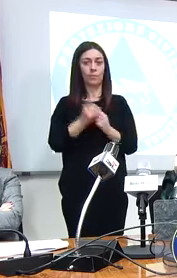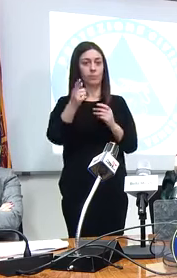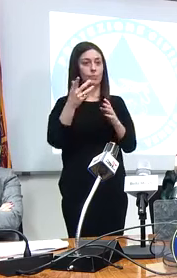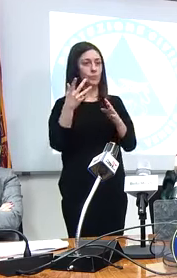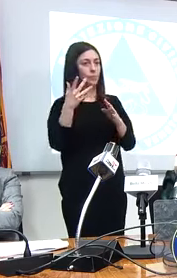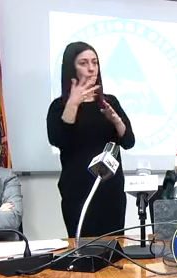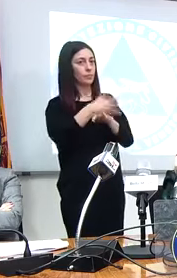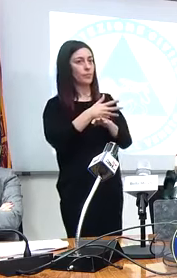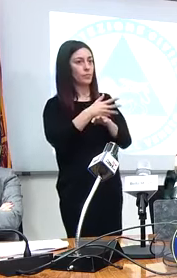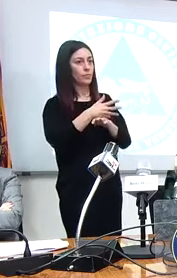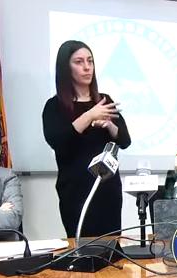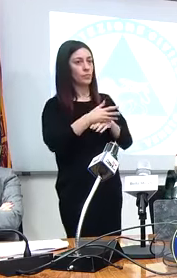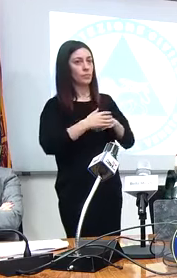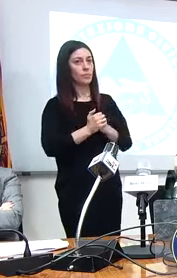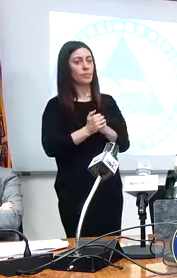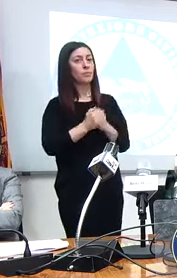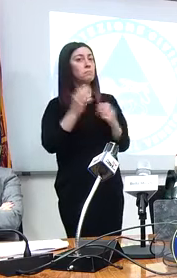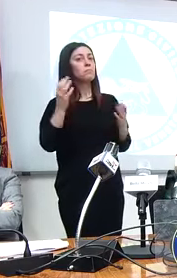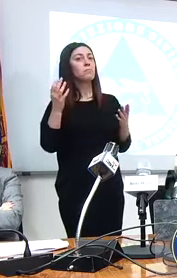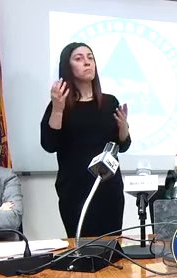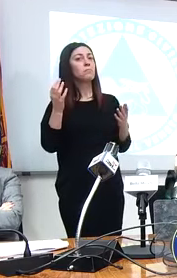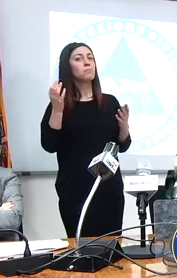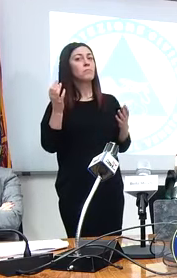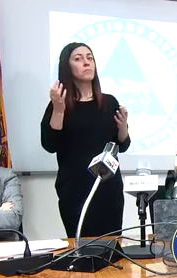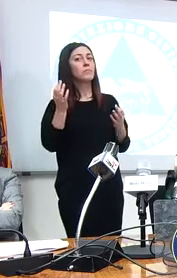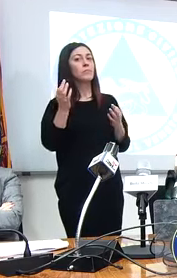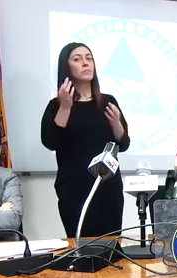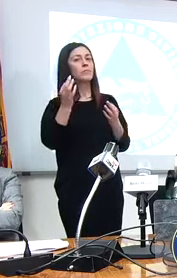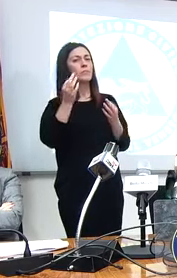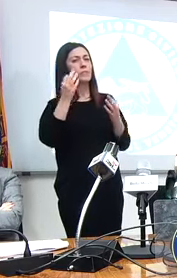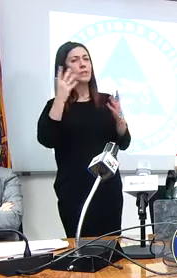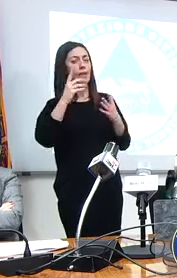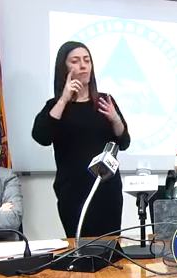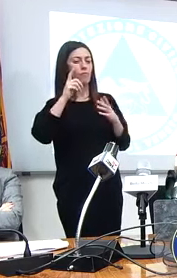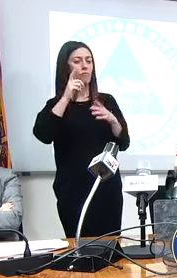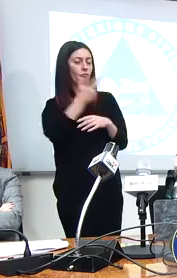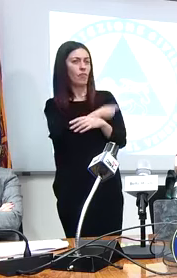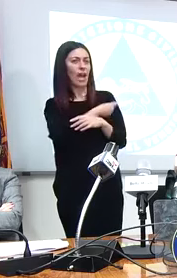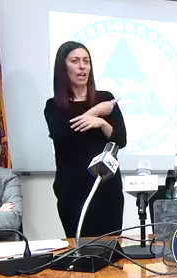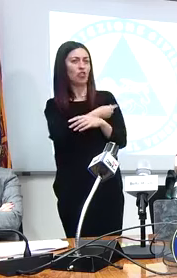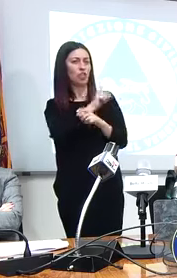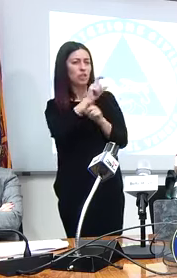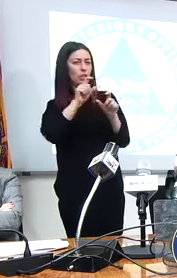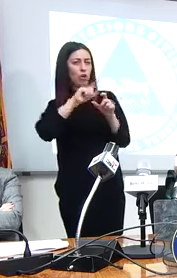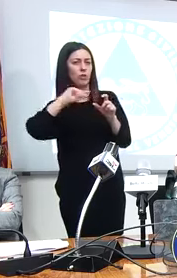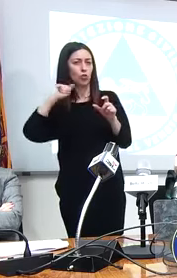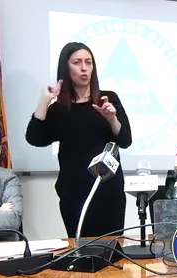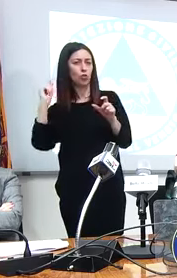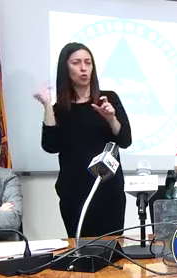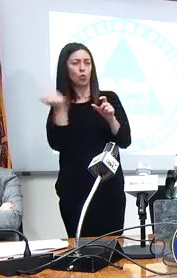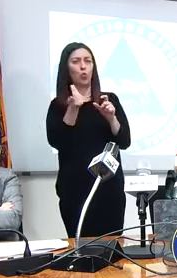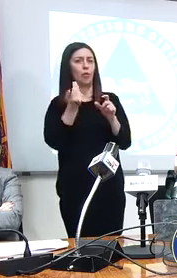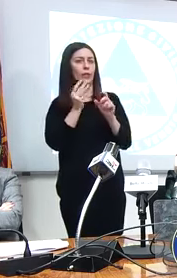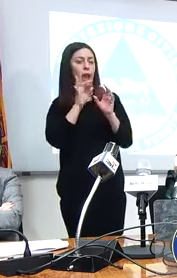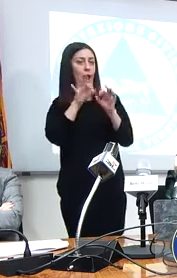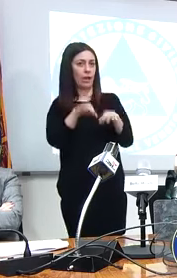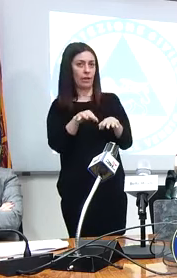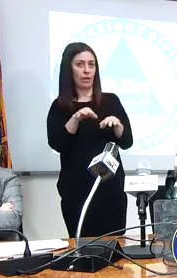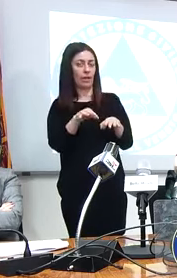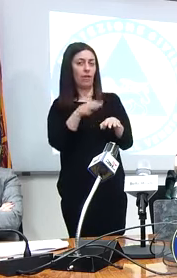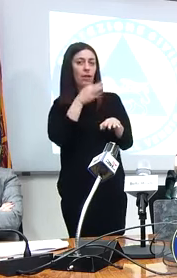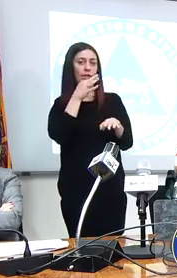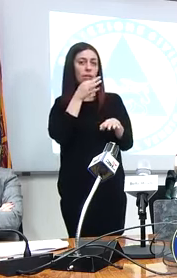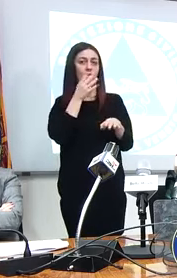scusare? Hai perso il controllo del sicurezza. Nel caso in cui arrivassero tutti i vaccini, nel caso in cui arrivassero tutti i vaccini e quindi non ci fosse più la